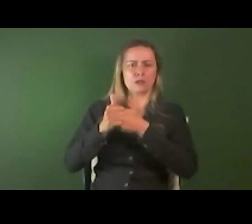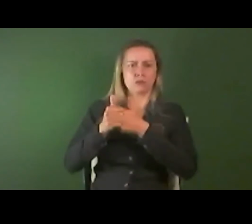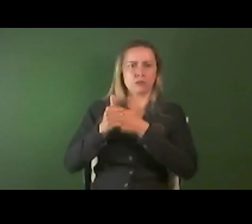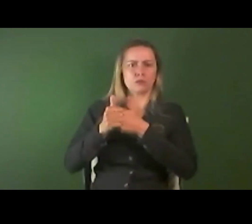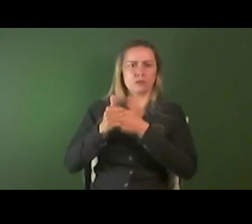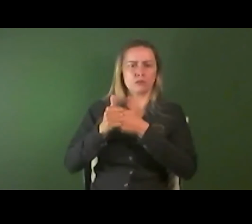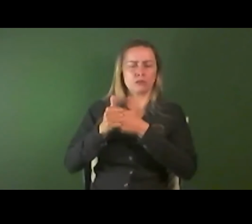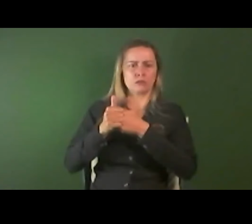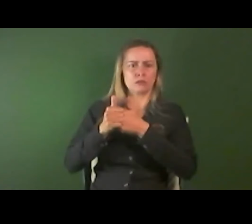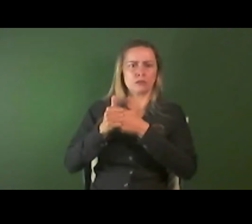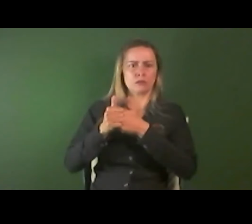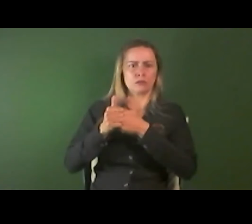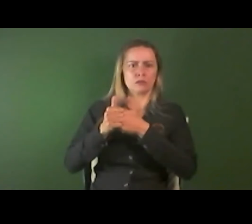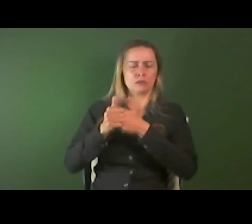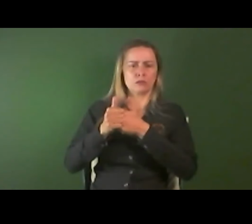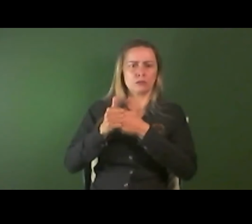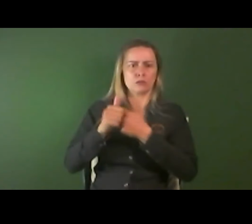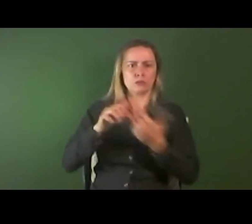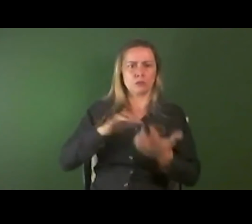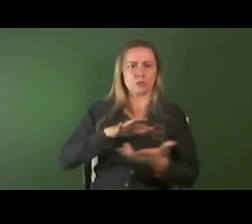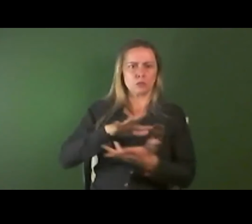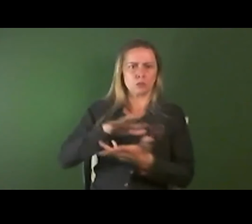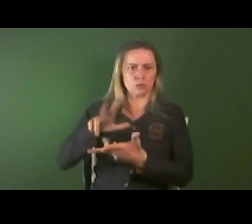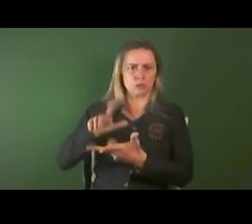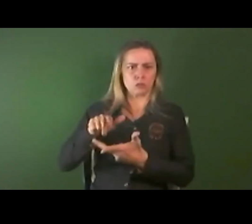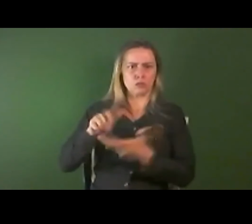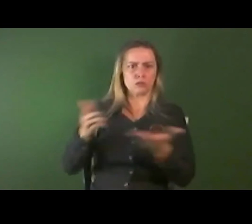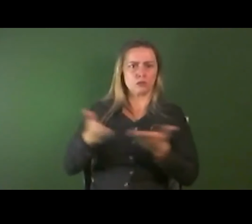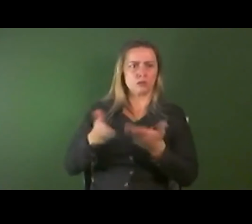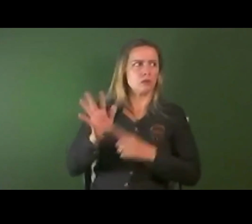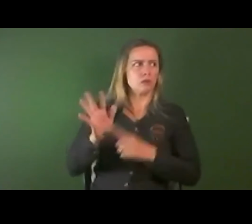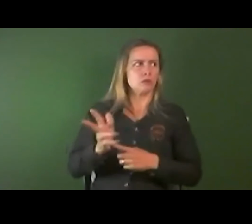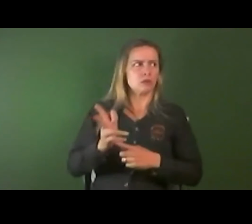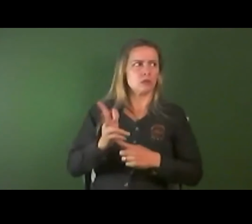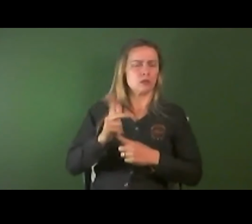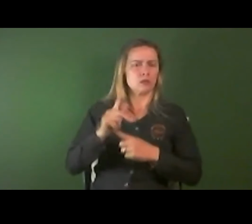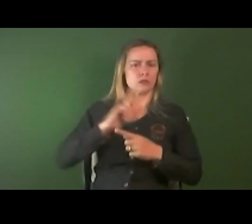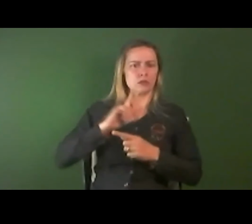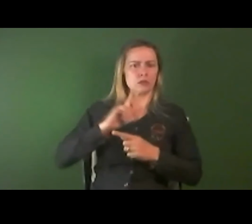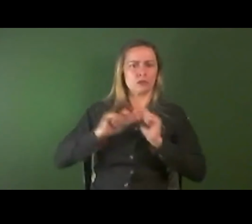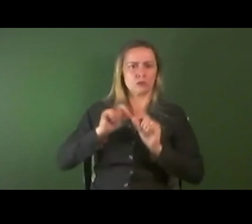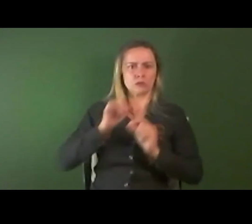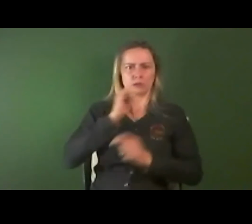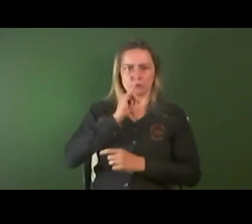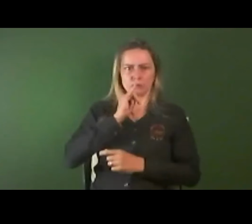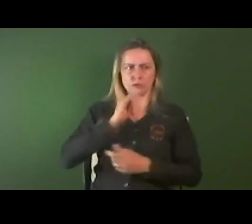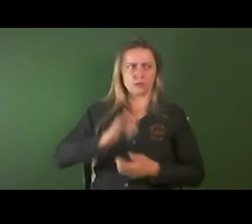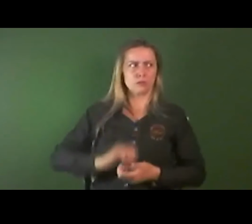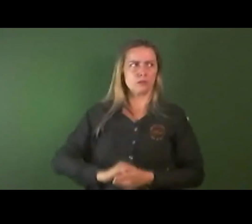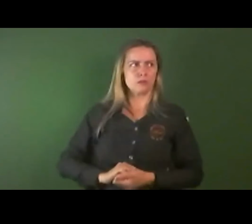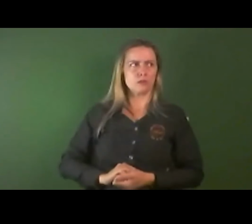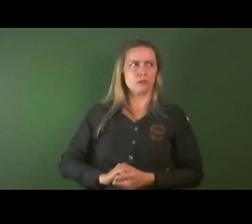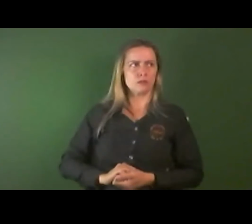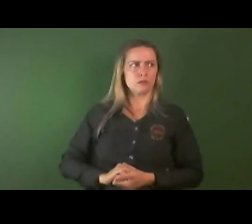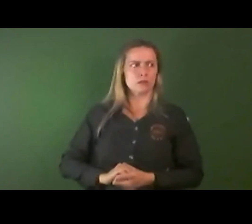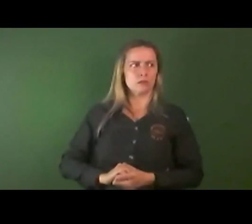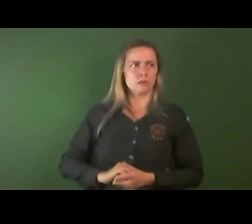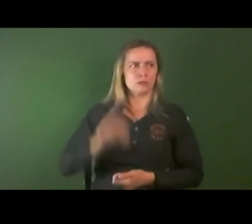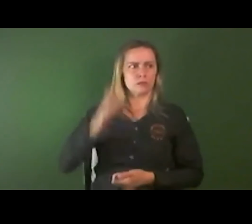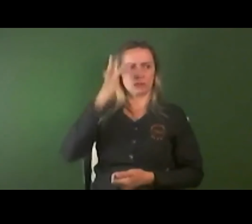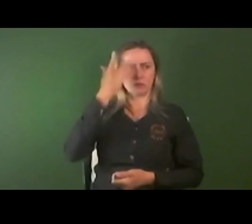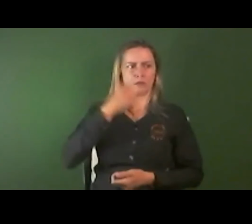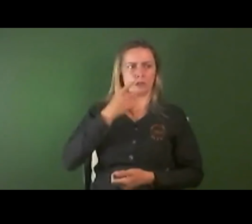o mundo, com o meio artístico, né, que a gente viu lá antes da Segunda Guerra Mundial. Esses caras negam a arte, mas